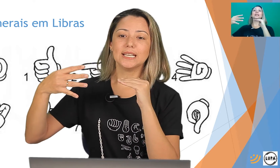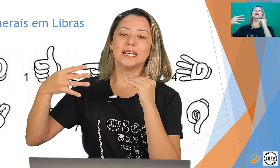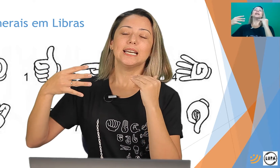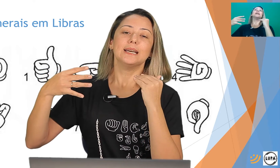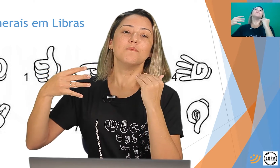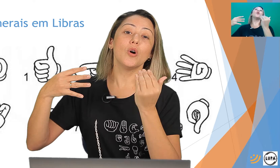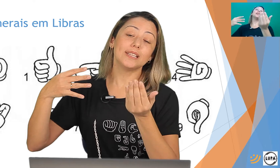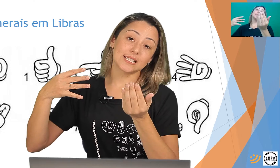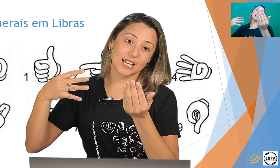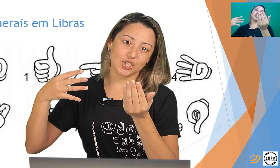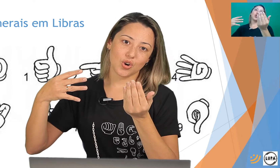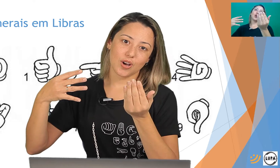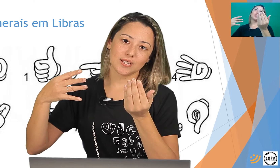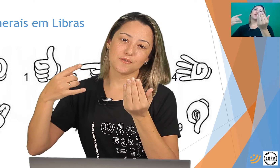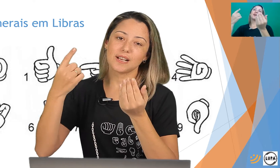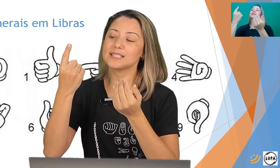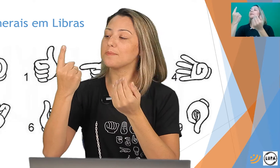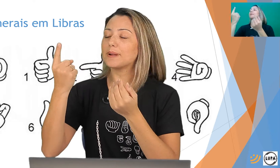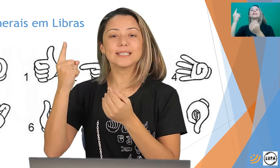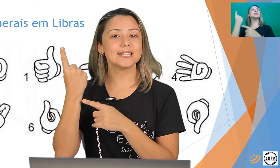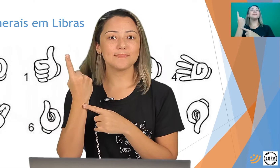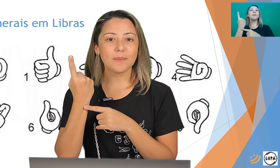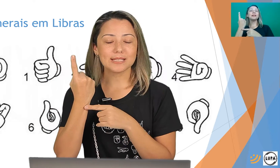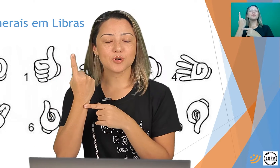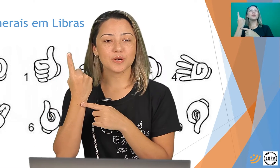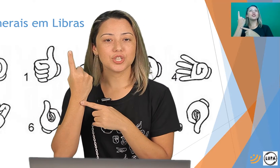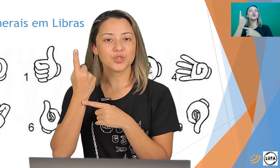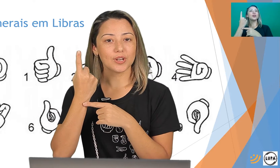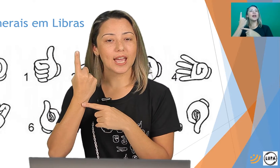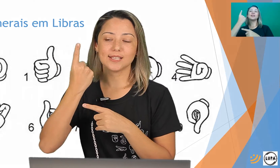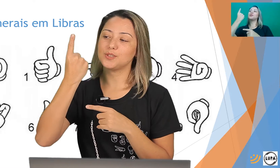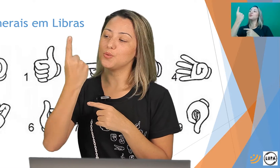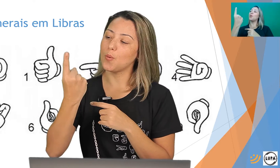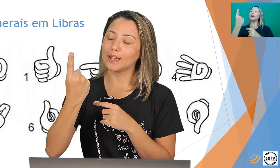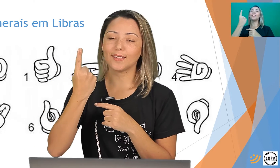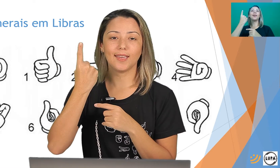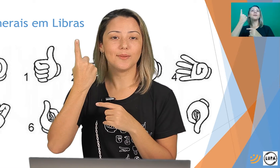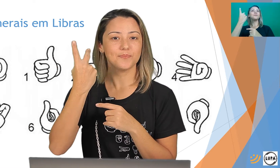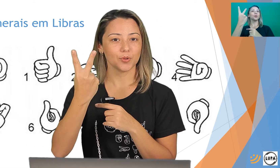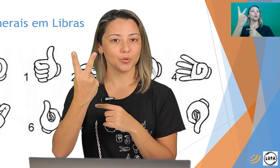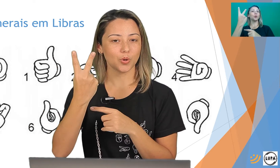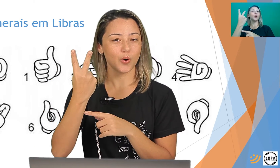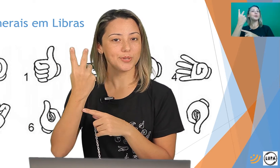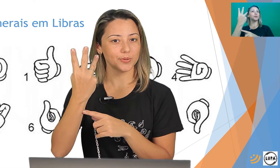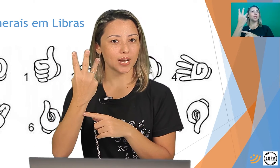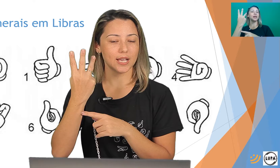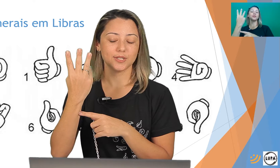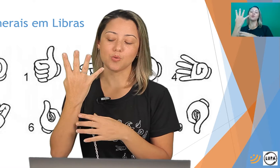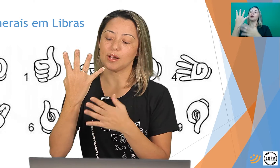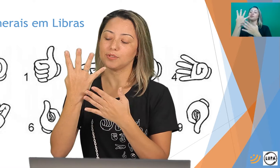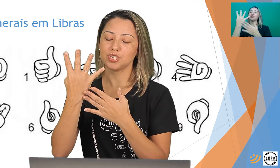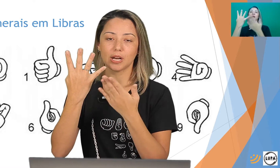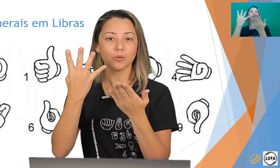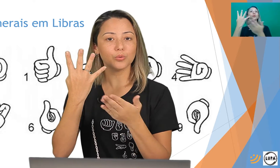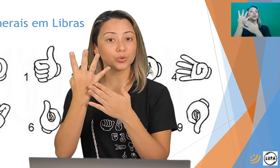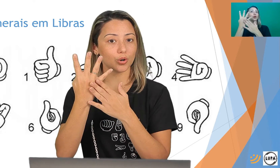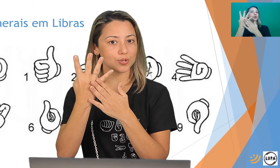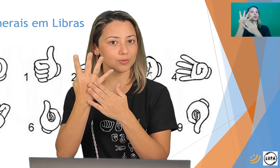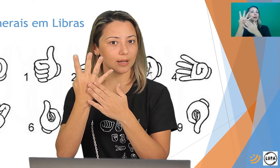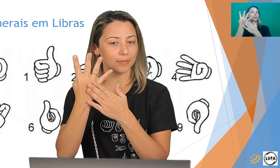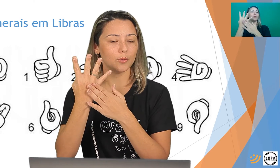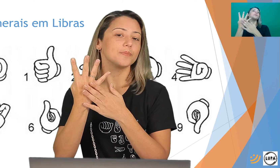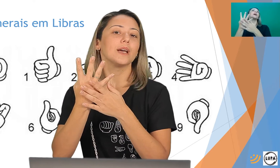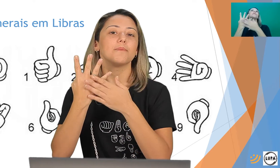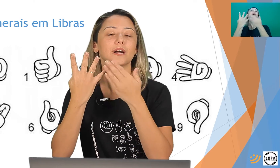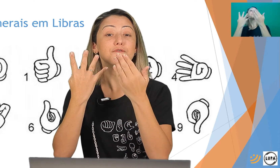numerais. Muitas regiões fazem para cima mesmo como a gente conhece. O 1 aqui, o 2, o 3 e o 4. Em geral com o